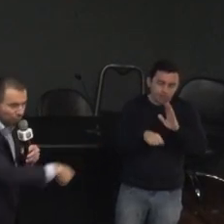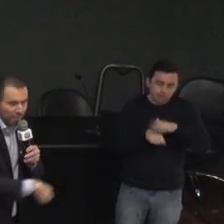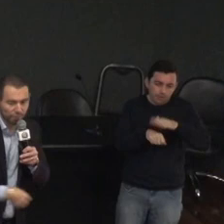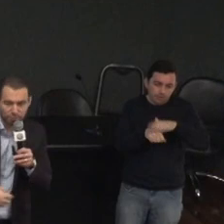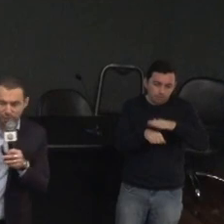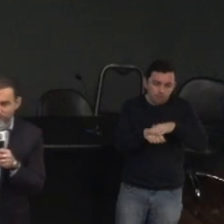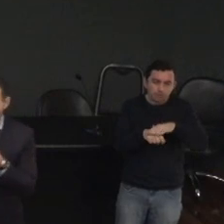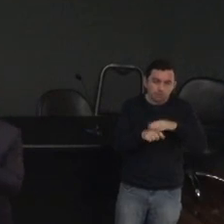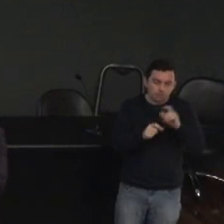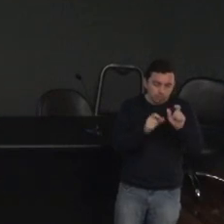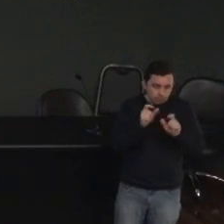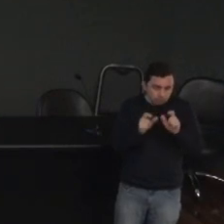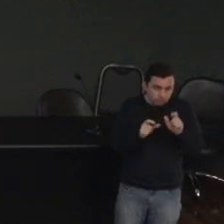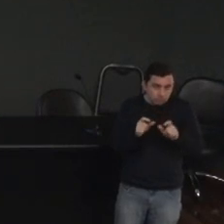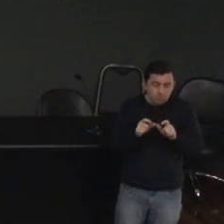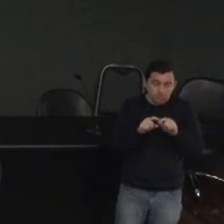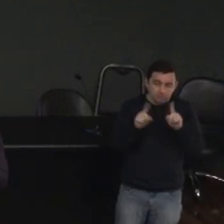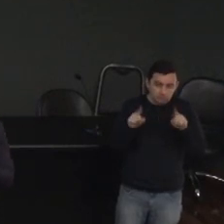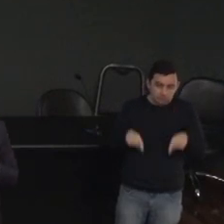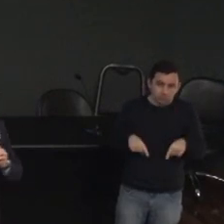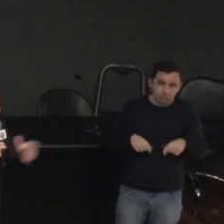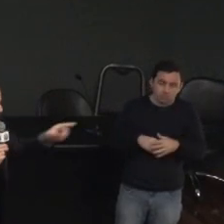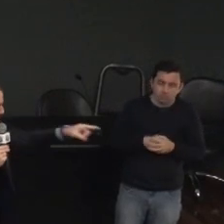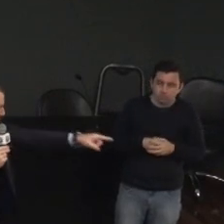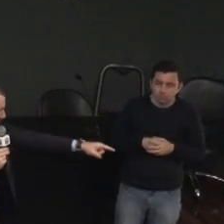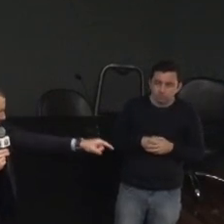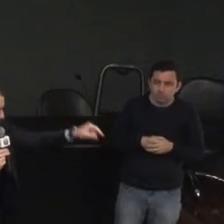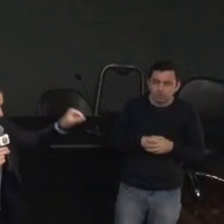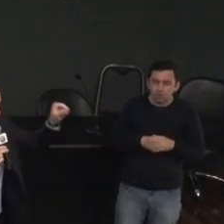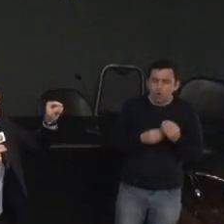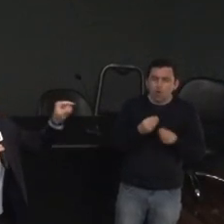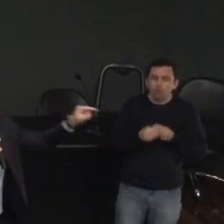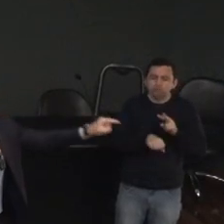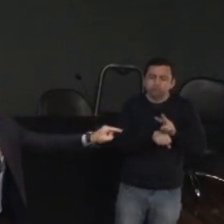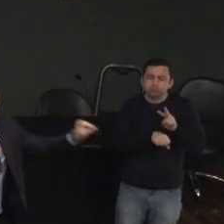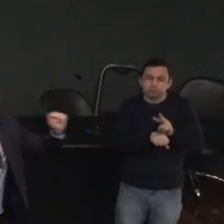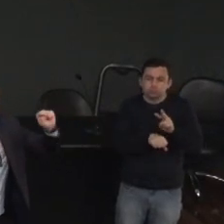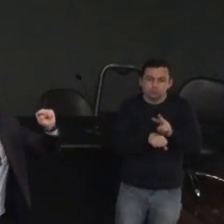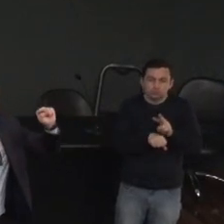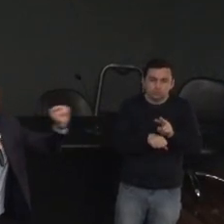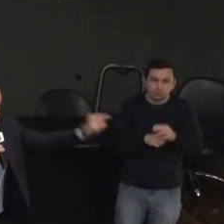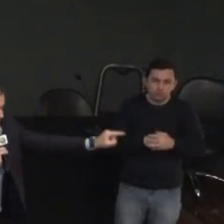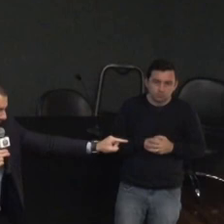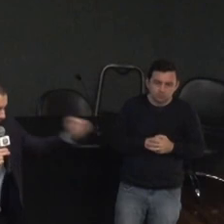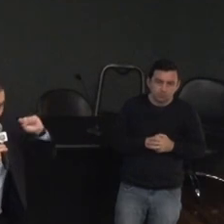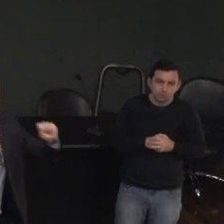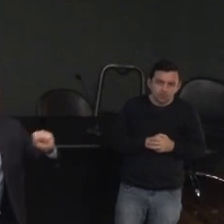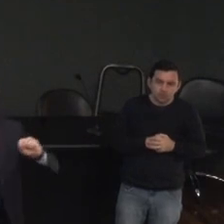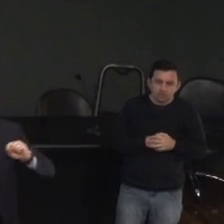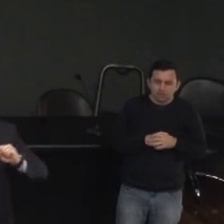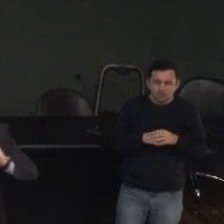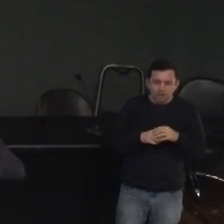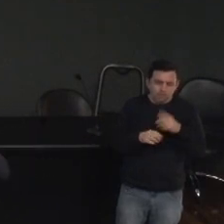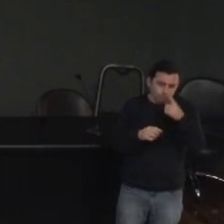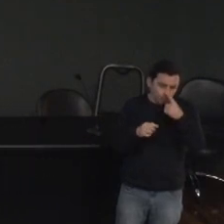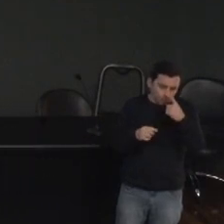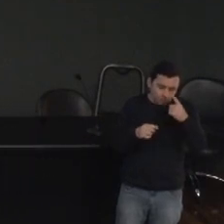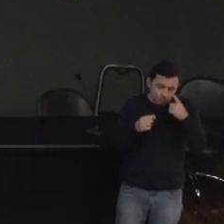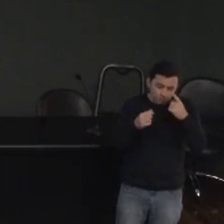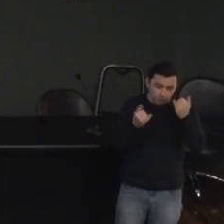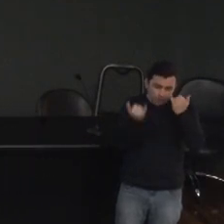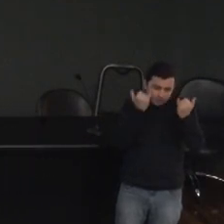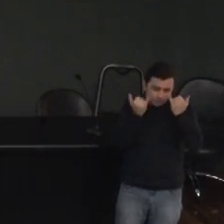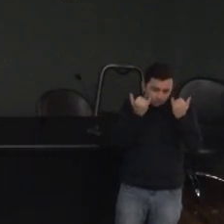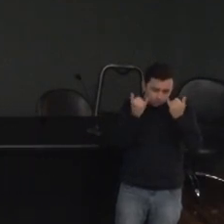dados que vocês coletam dos Servidores né como é que é a proteção desses dados Você joga isso no sistema e o descarte dessas informações como é que